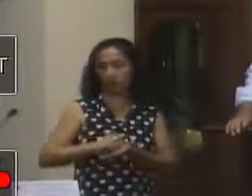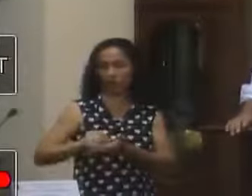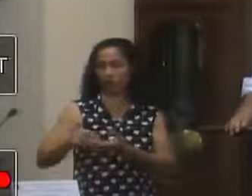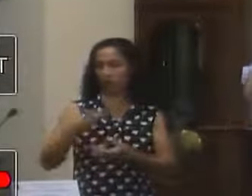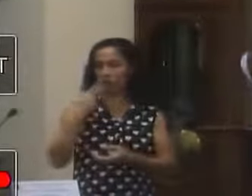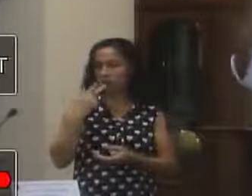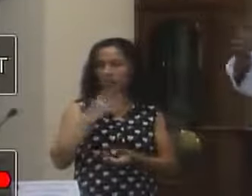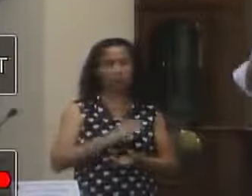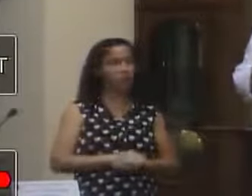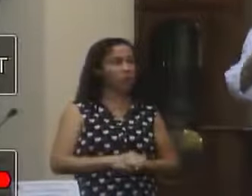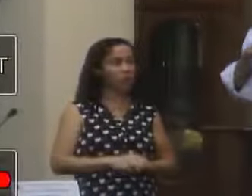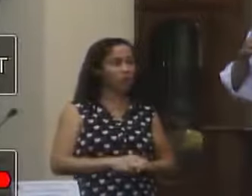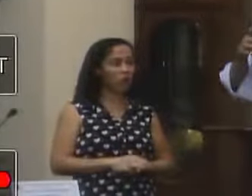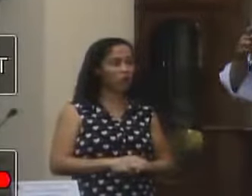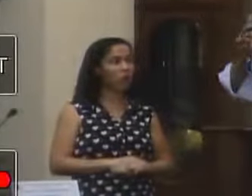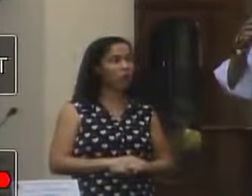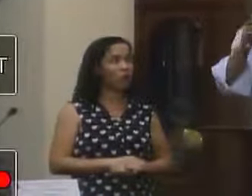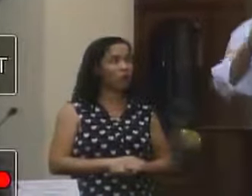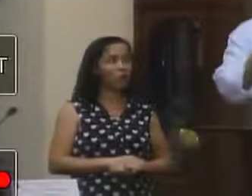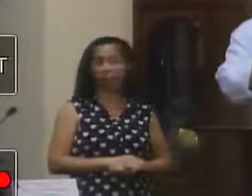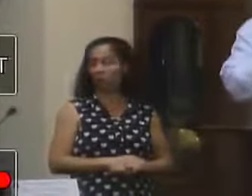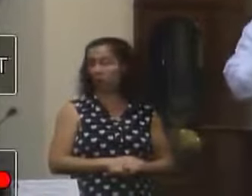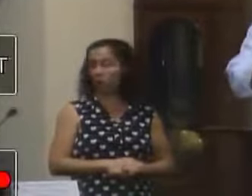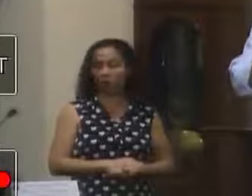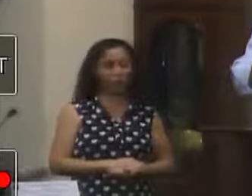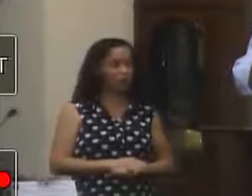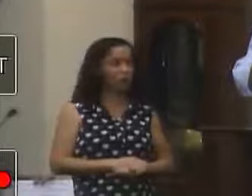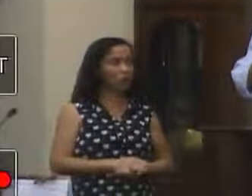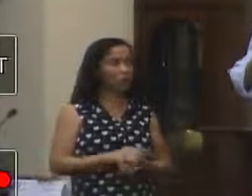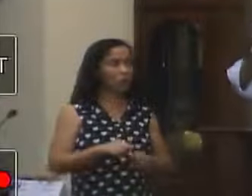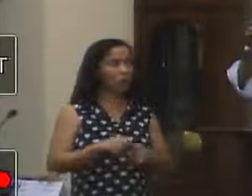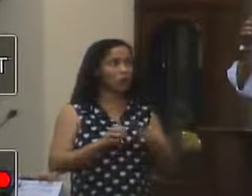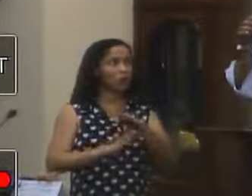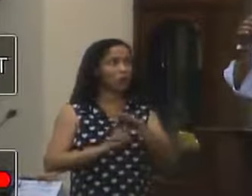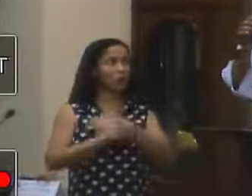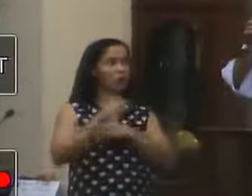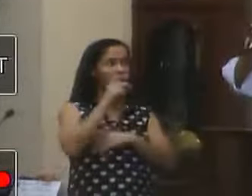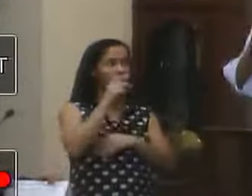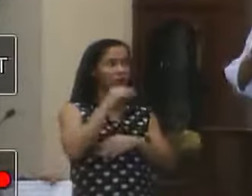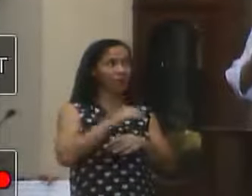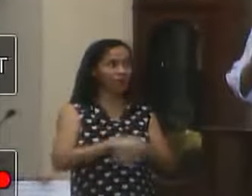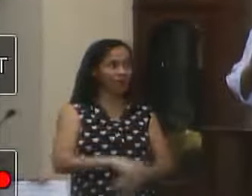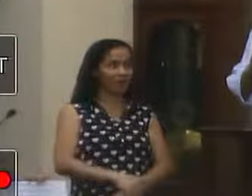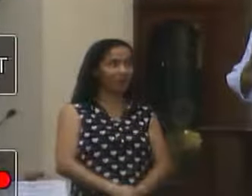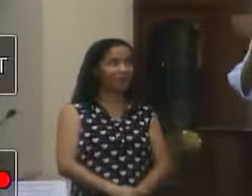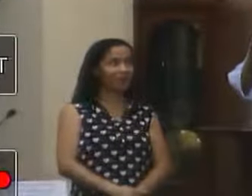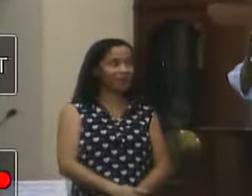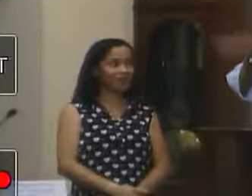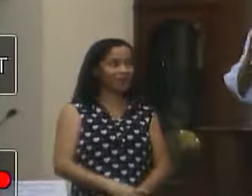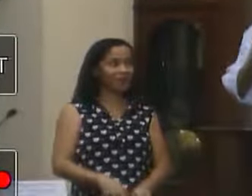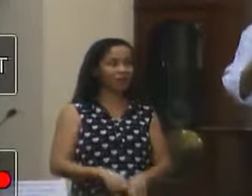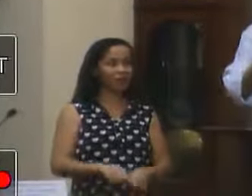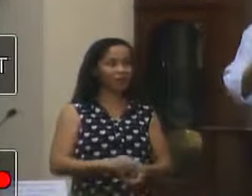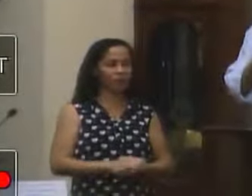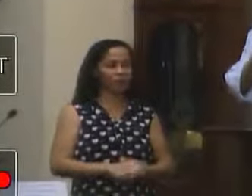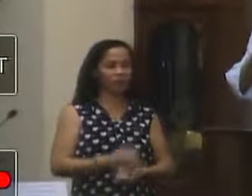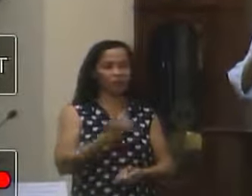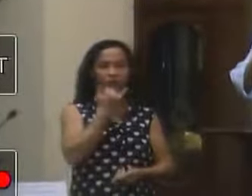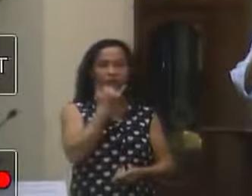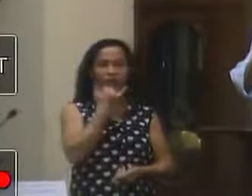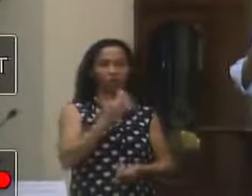indicação formal, mas eu queria falar isso. Ainda sobre a SEDAI, né, o vereador Saulo, você me perdoe, né, ali no, na